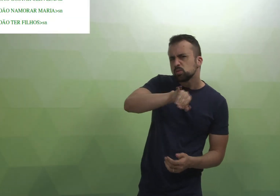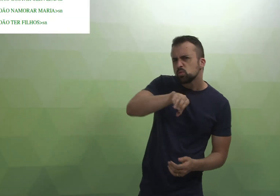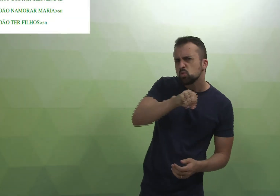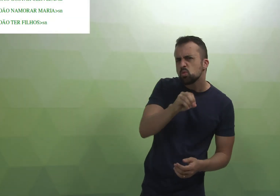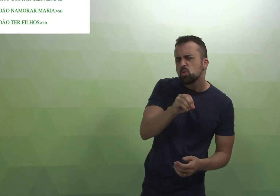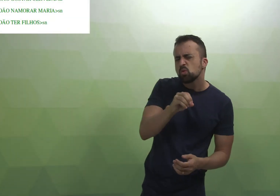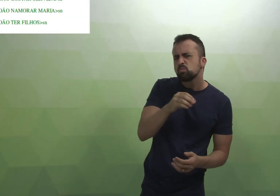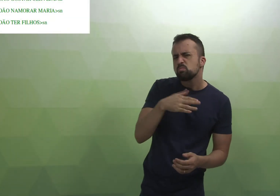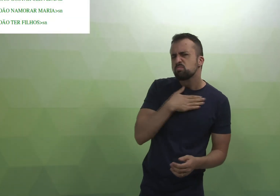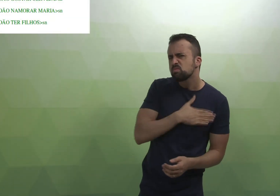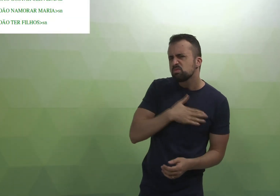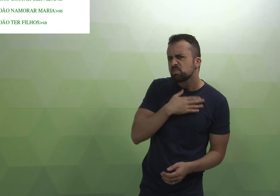Exemplos.